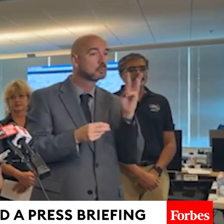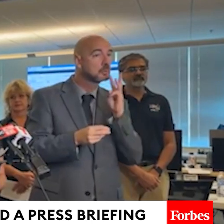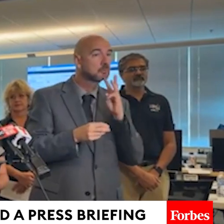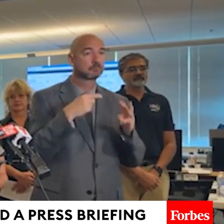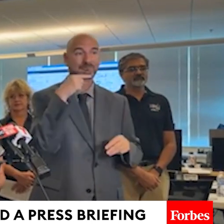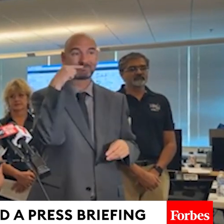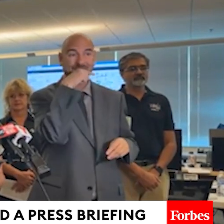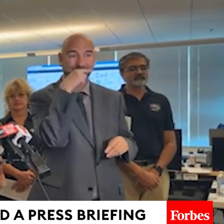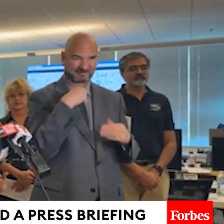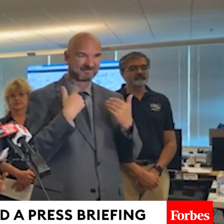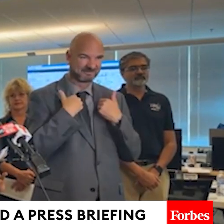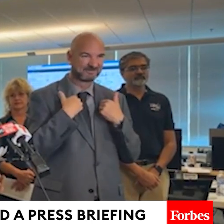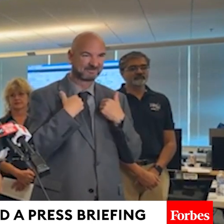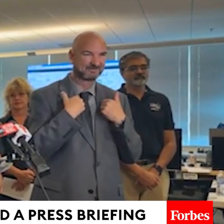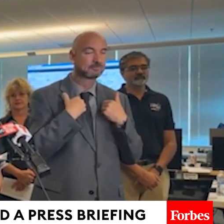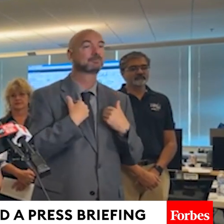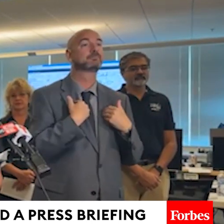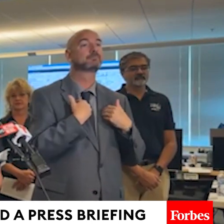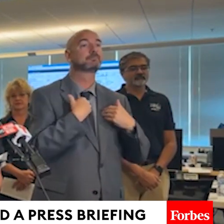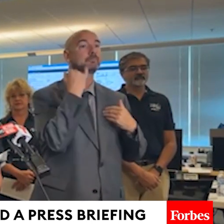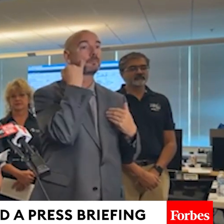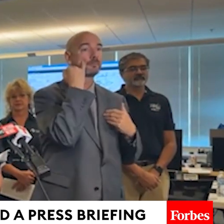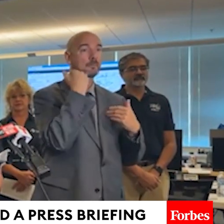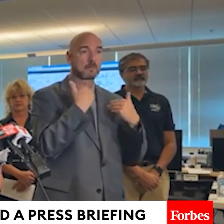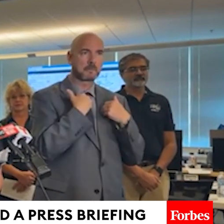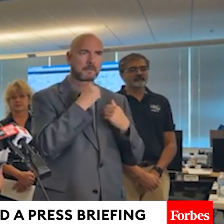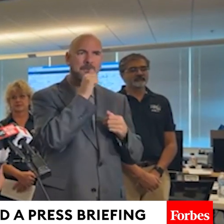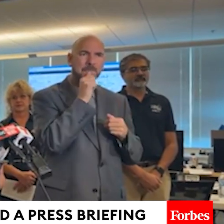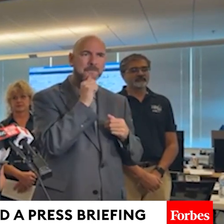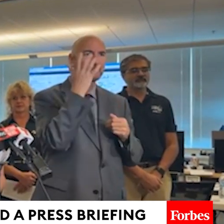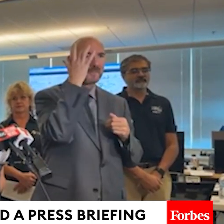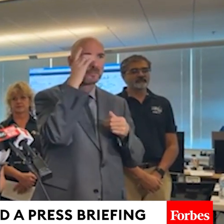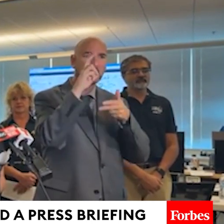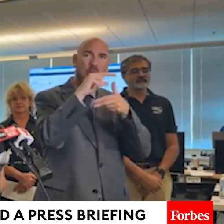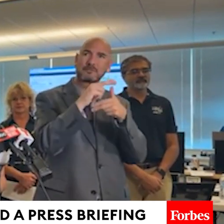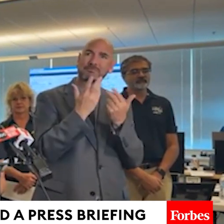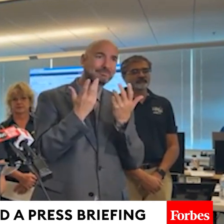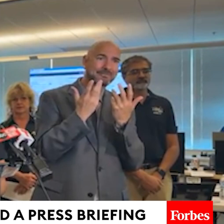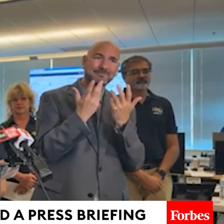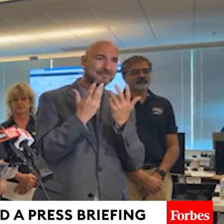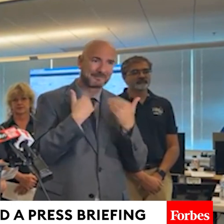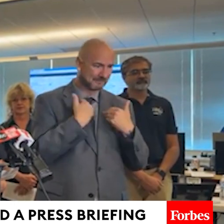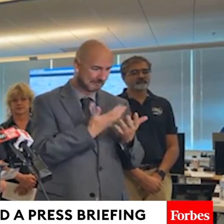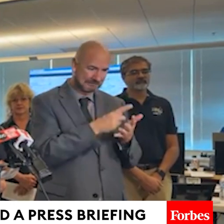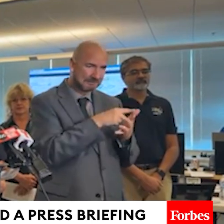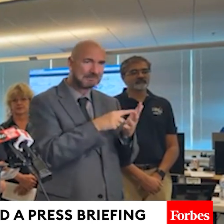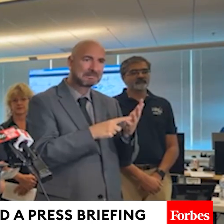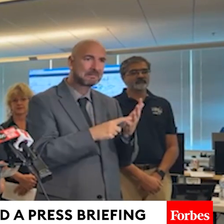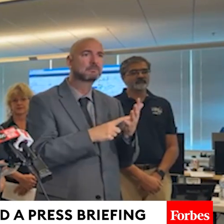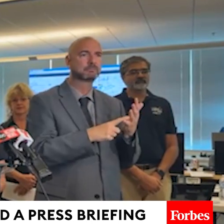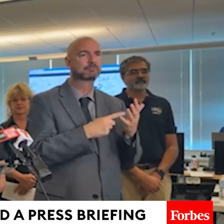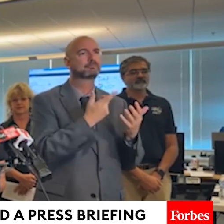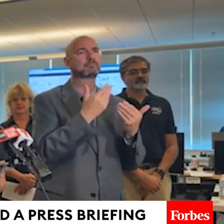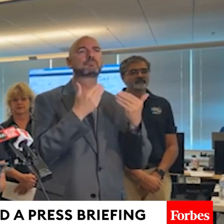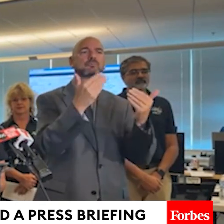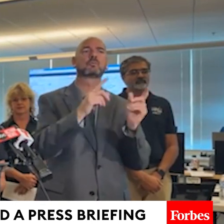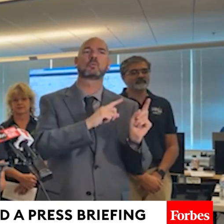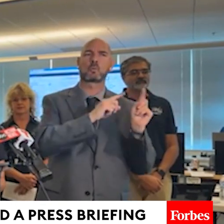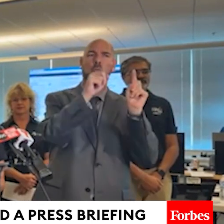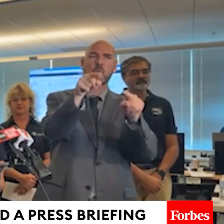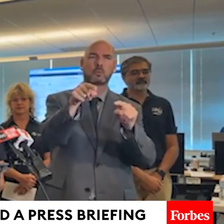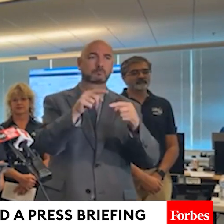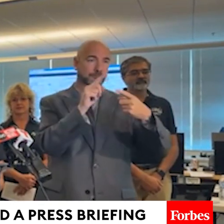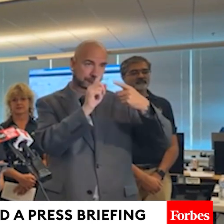así que si usted se ve afectado por esta tormenta y no tiene estos productos, por favor no dude en visitar el centro